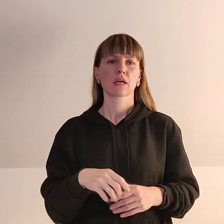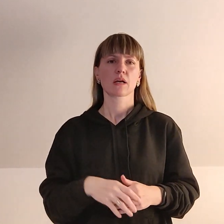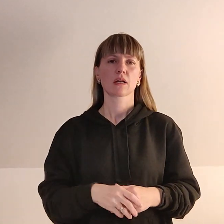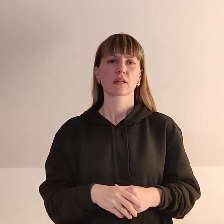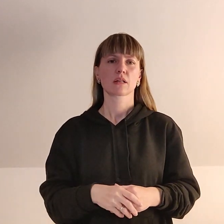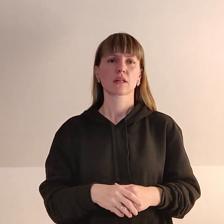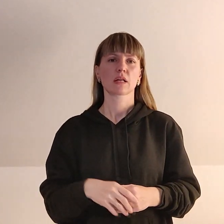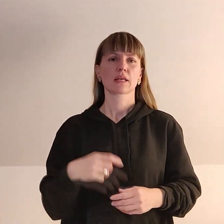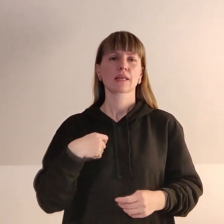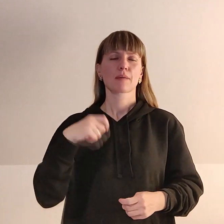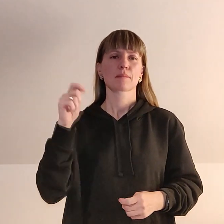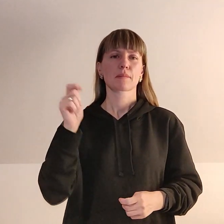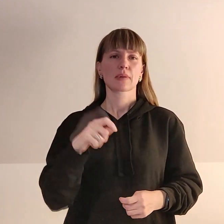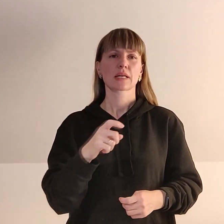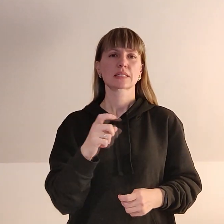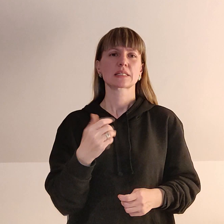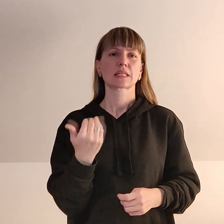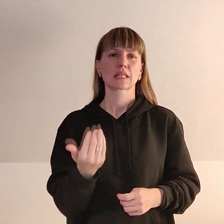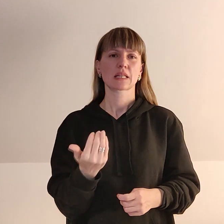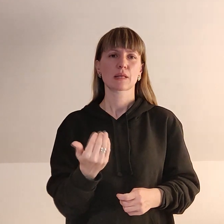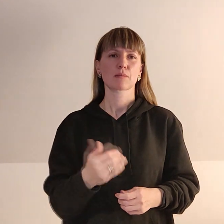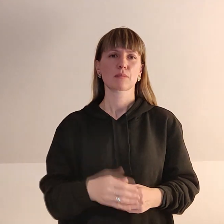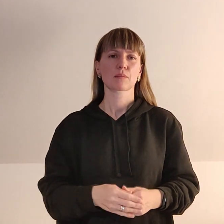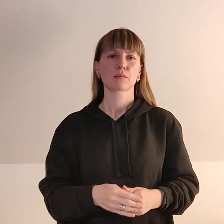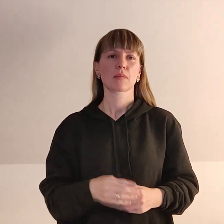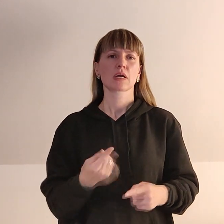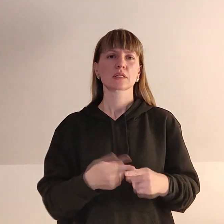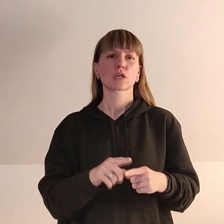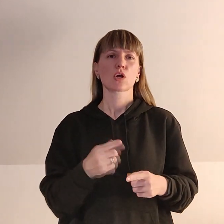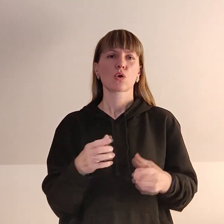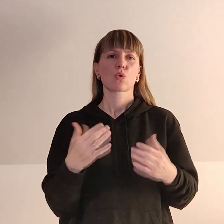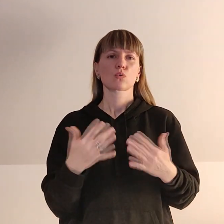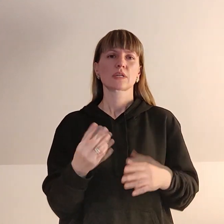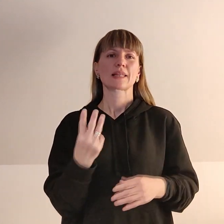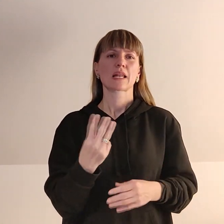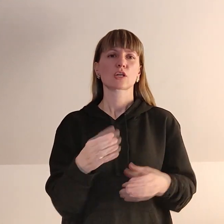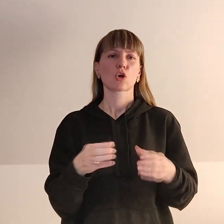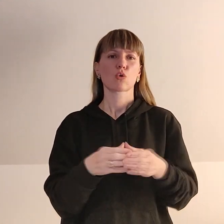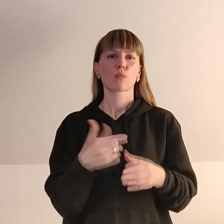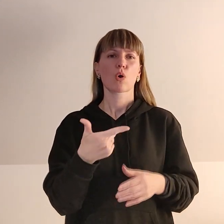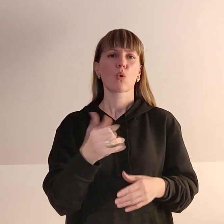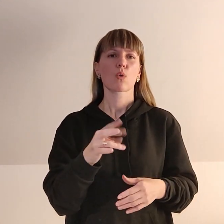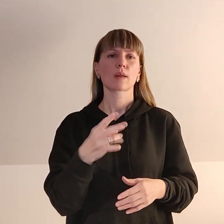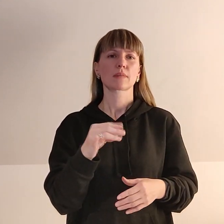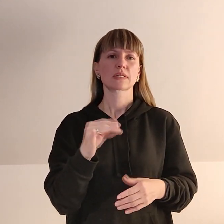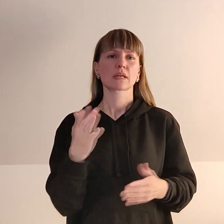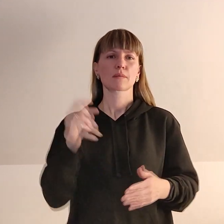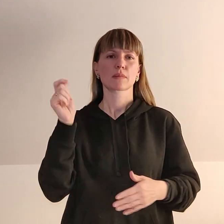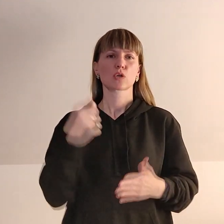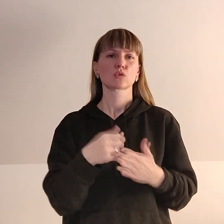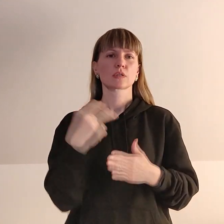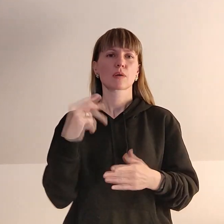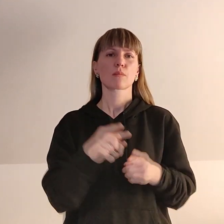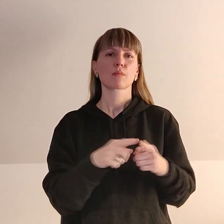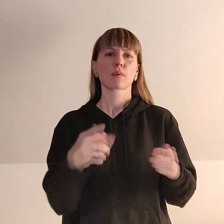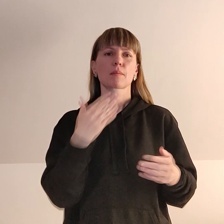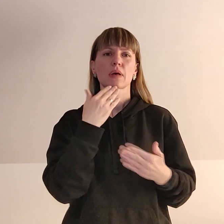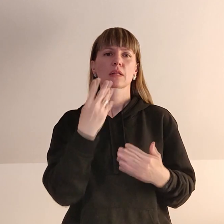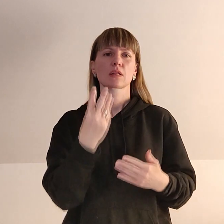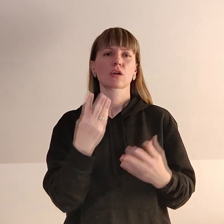приїхала. Приїхала з ним, онучок. Це вже третя група гуляйпільців, яка приїхала до Запоріжжя протягом останніх трьох днів. Загалом близько